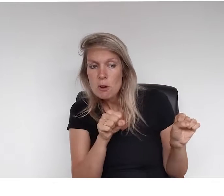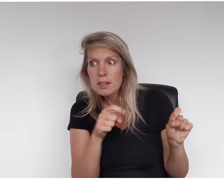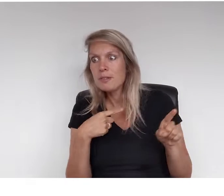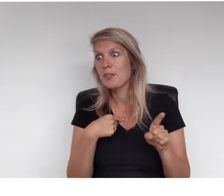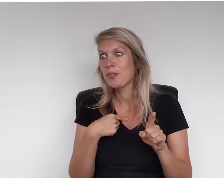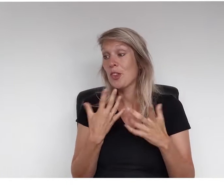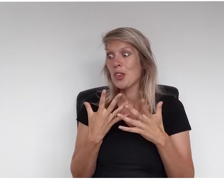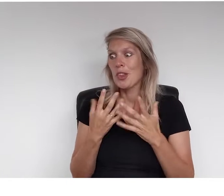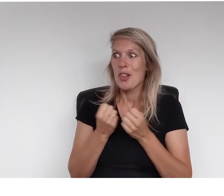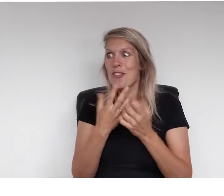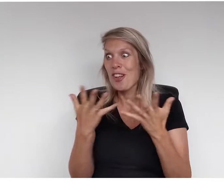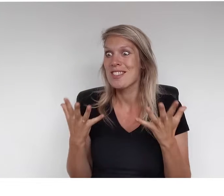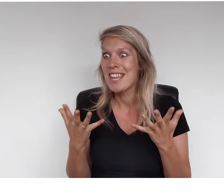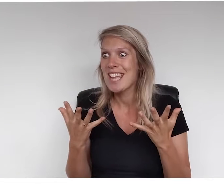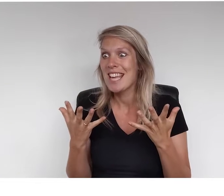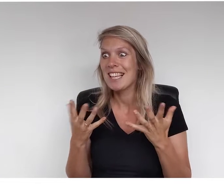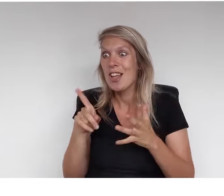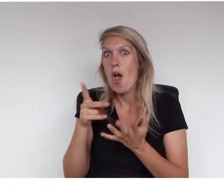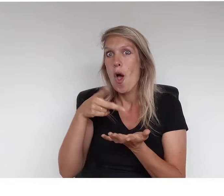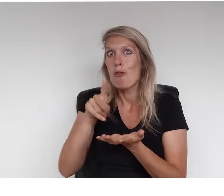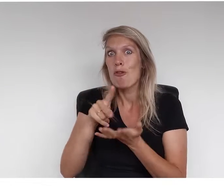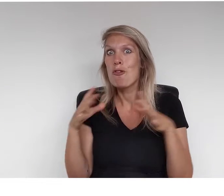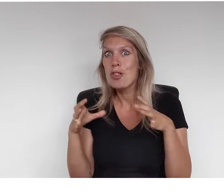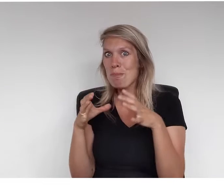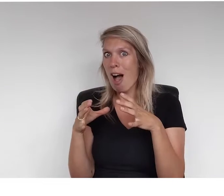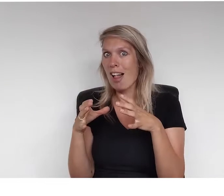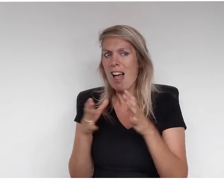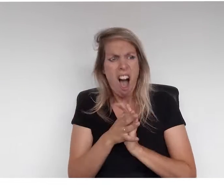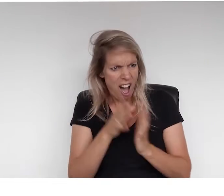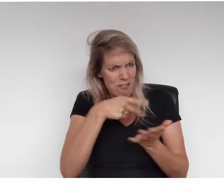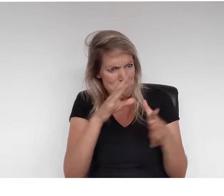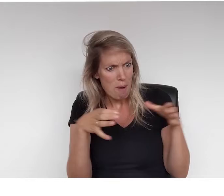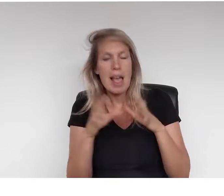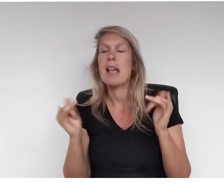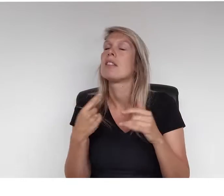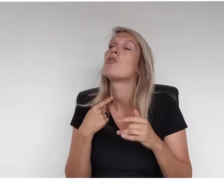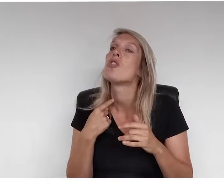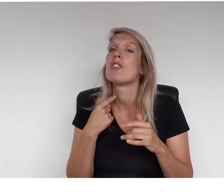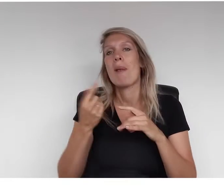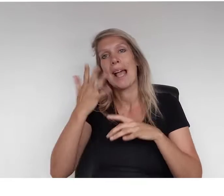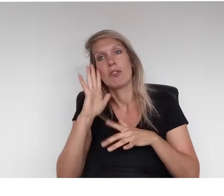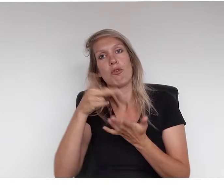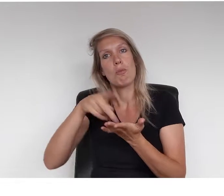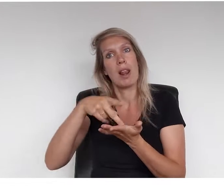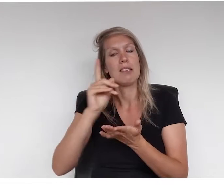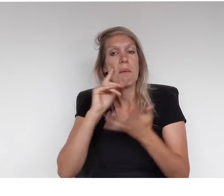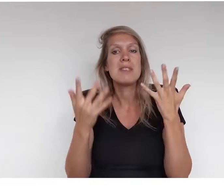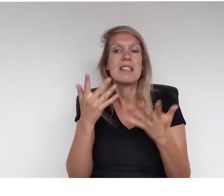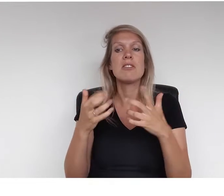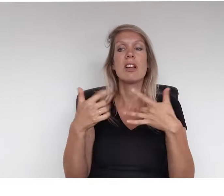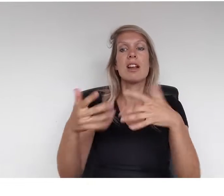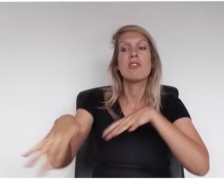Sophie? Voetbal? Mijn voetbal. Ik had zoveel zin om lekker te gaan voetballen. Ja. Ik dacht, misschien is er ook wel een lekker grasveldje. Dan